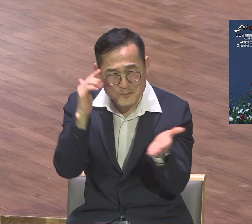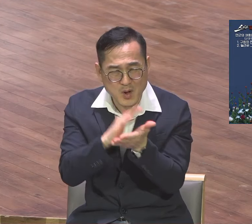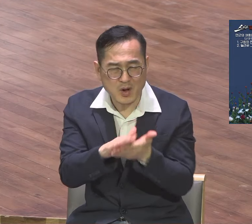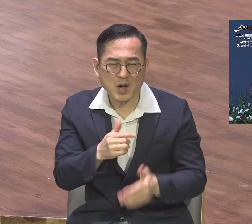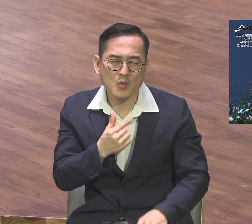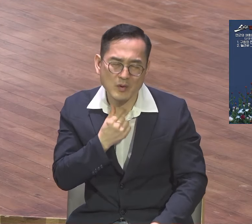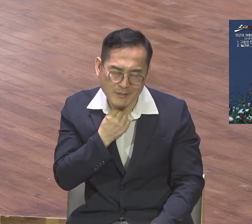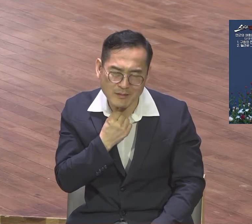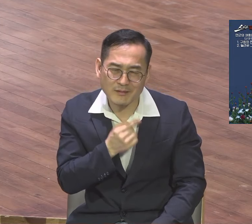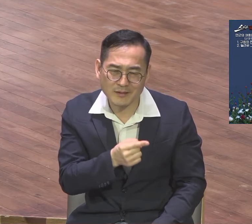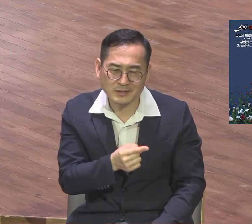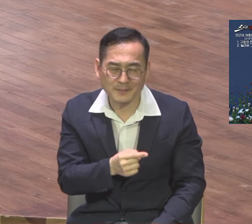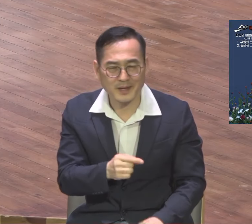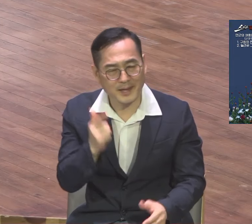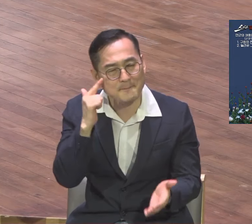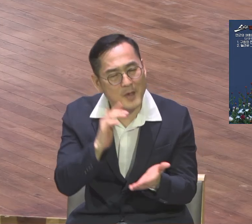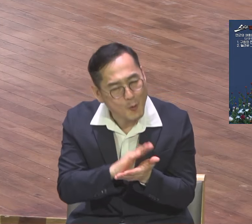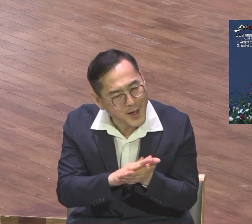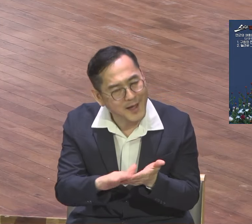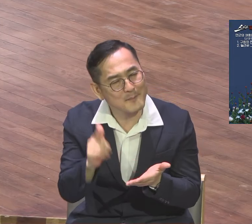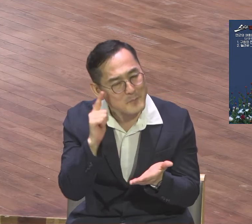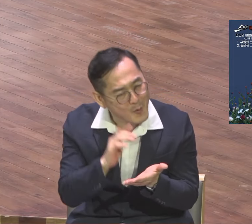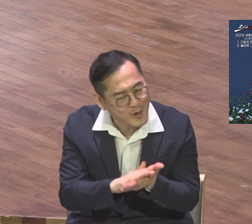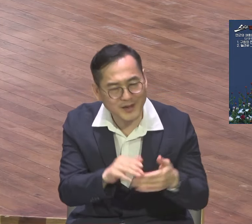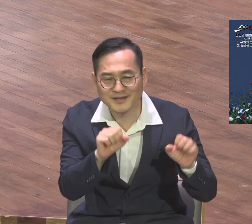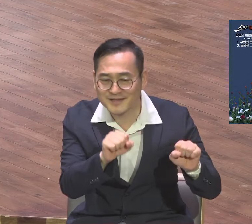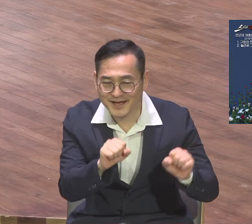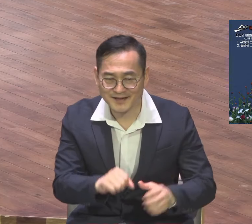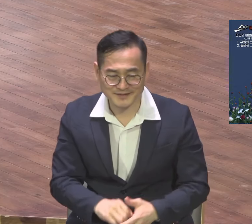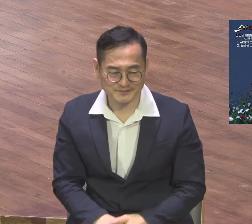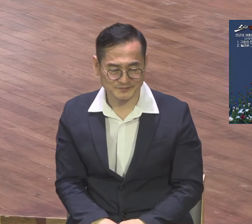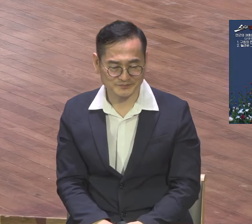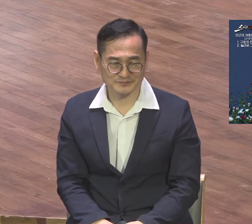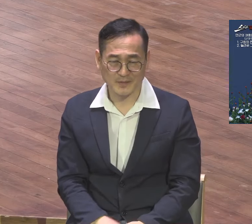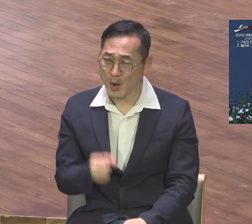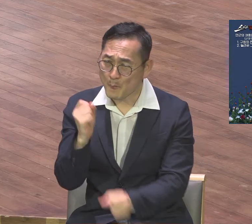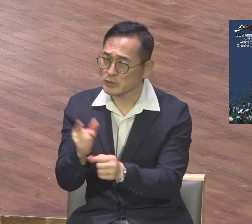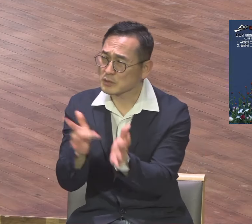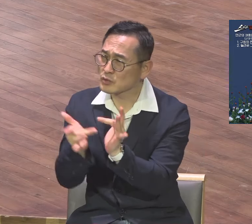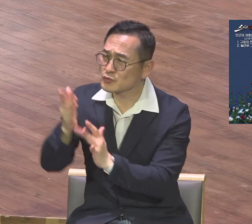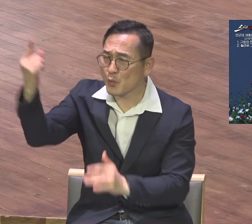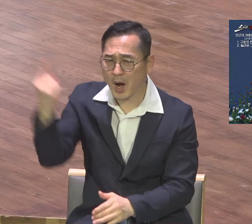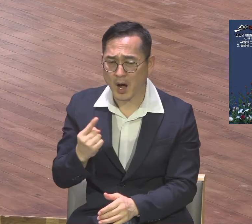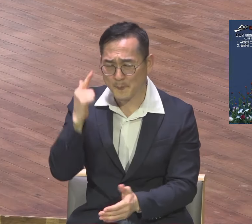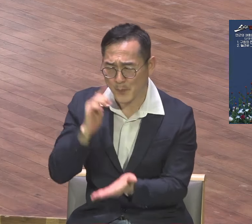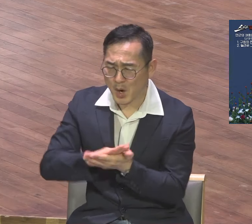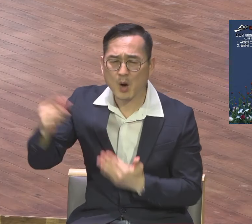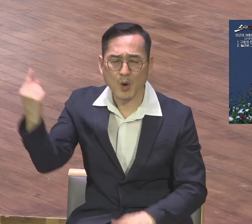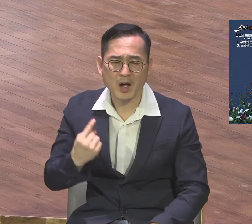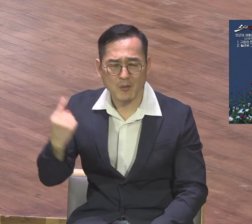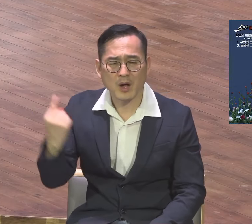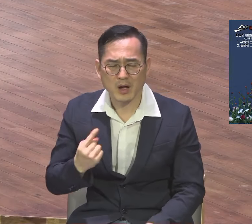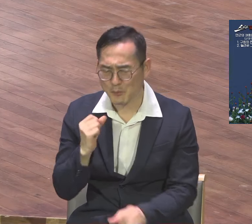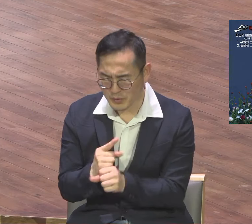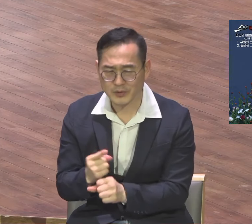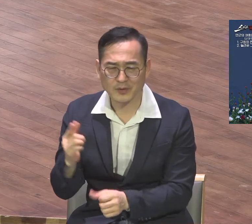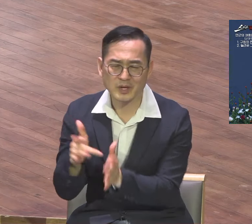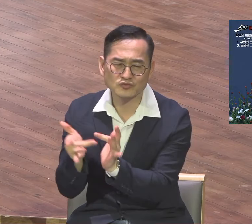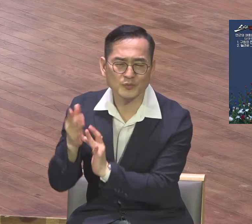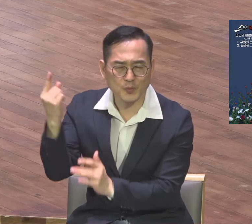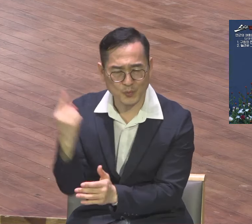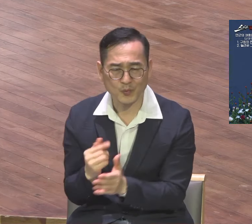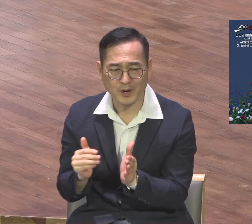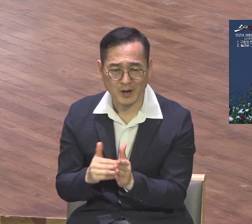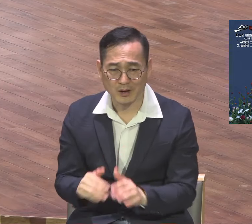갈구하는 민족이지요. 그러나 이미 평화의 왕이 오셨습니다. 이미 평화의 왕이 오셨음에도 불구하고 저